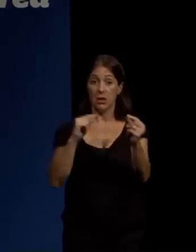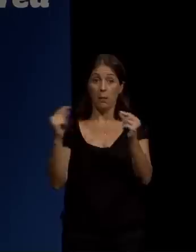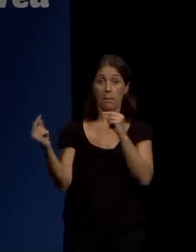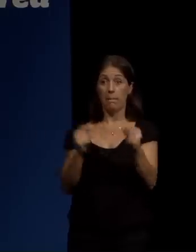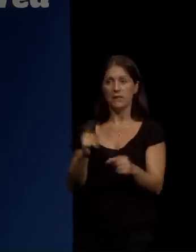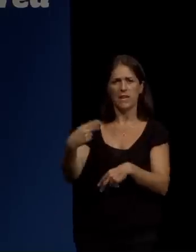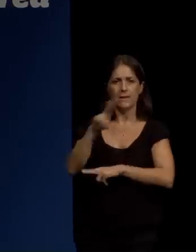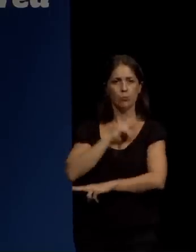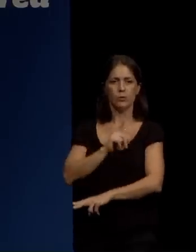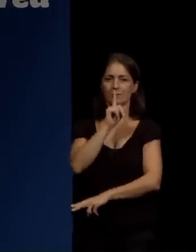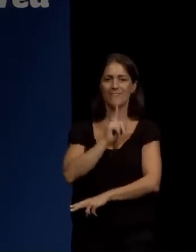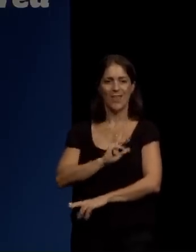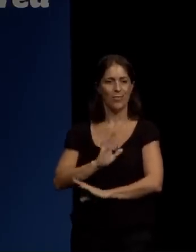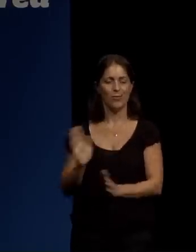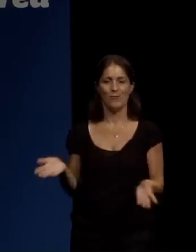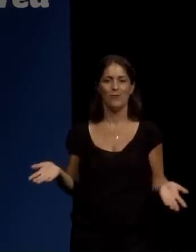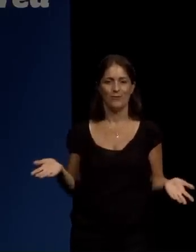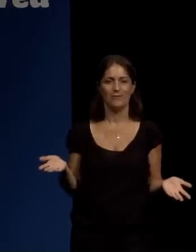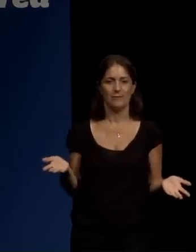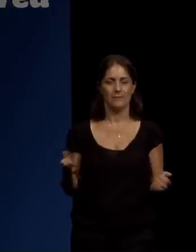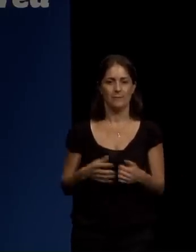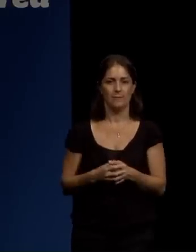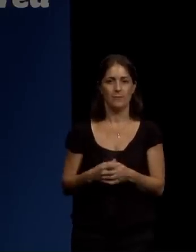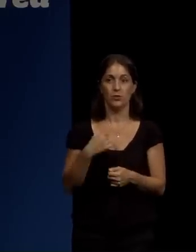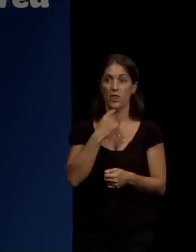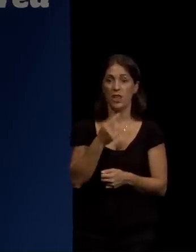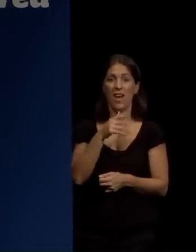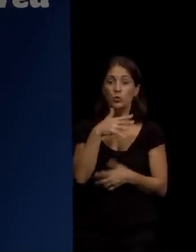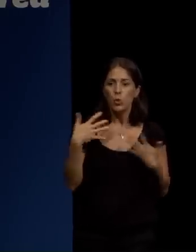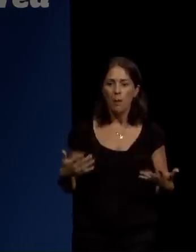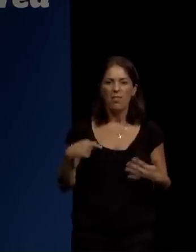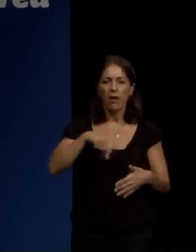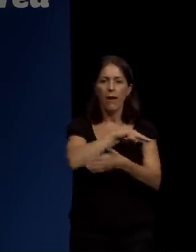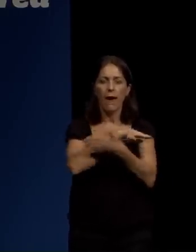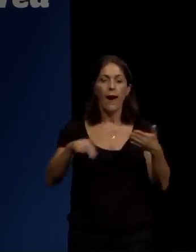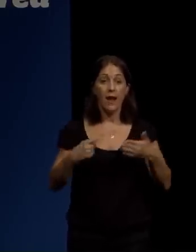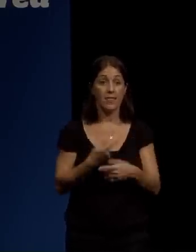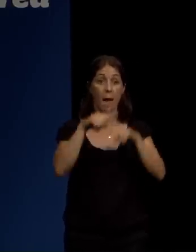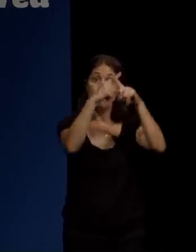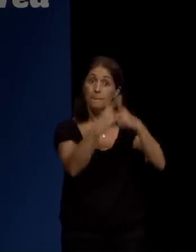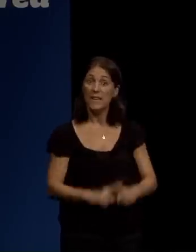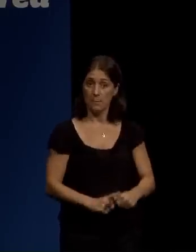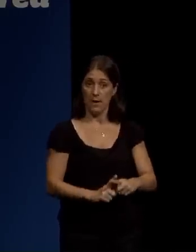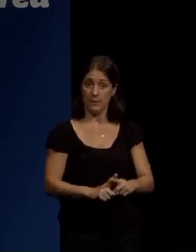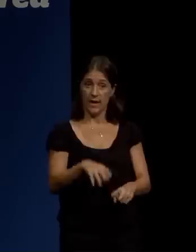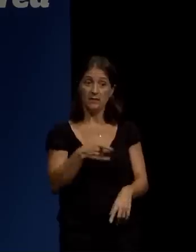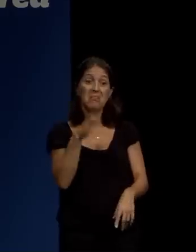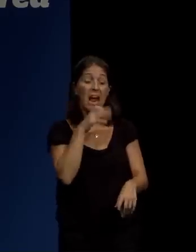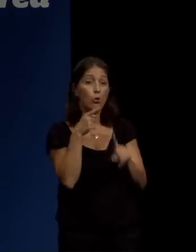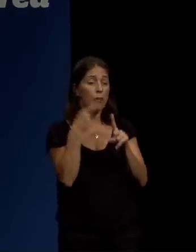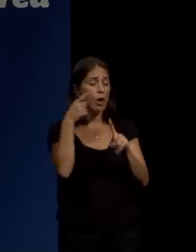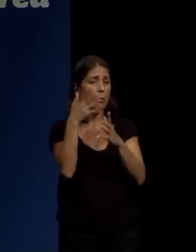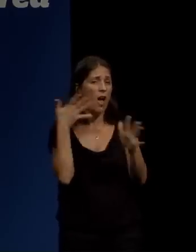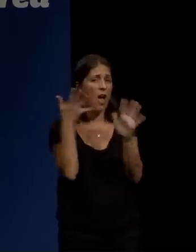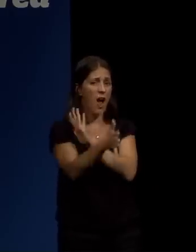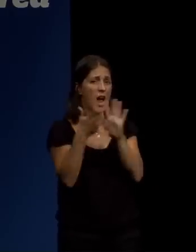non houbo resposta máis que o silencio. Hoxe en día en Galicia está prohibido explicar as matemáticas en galego, e iso vai acabar o